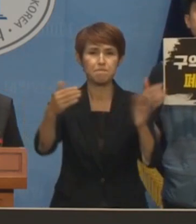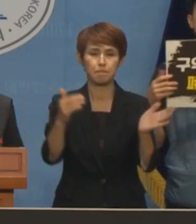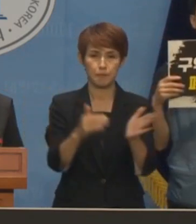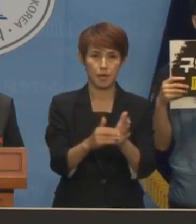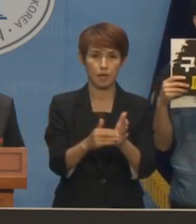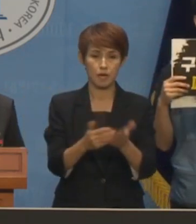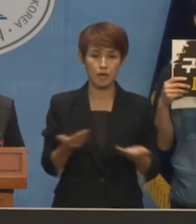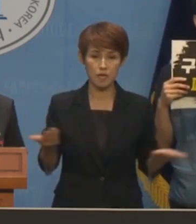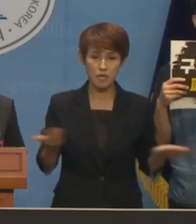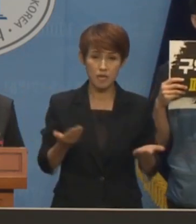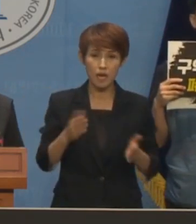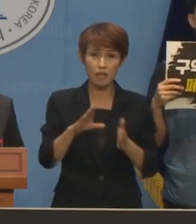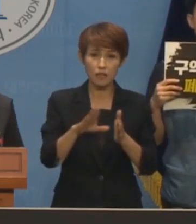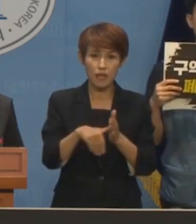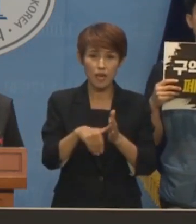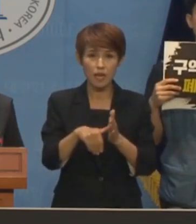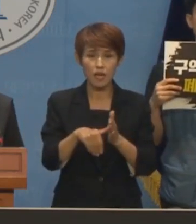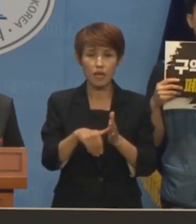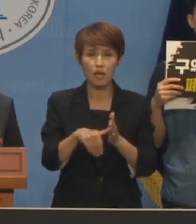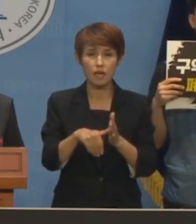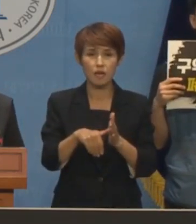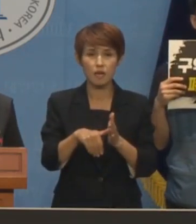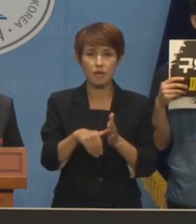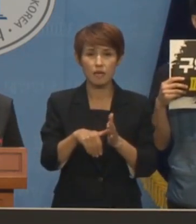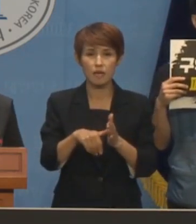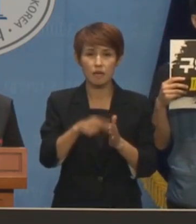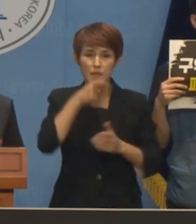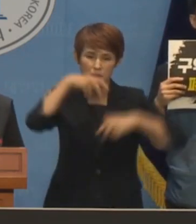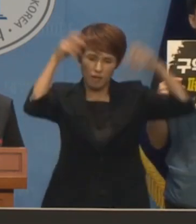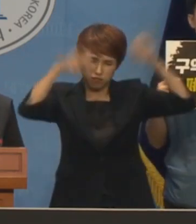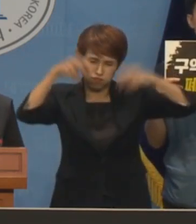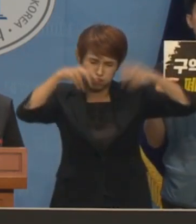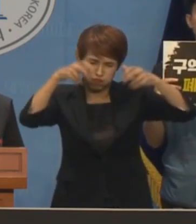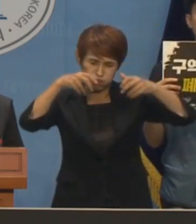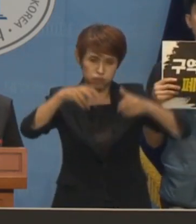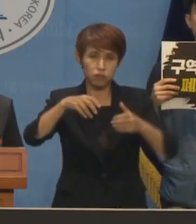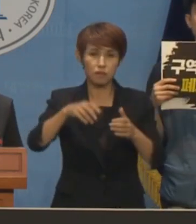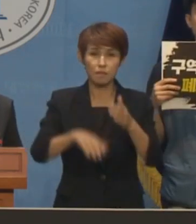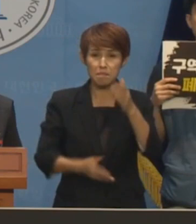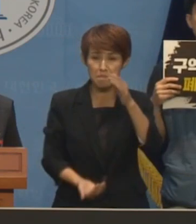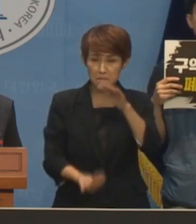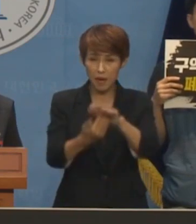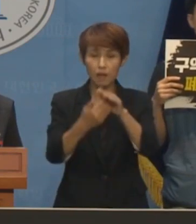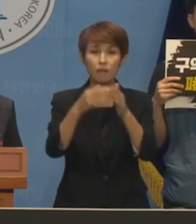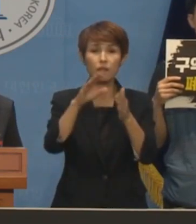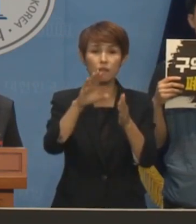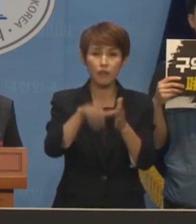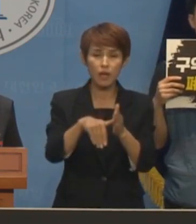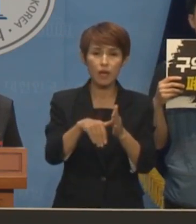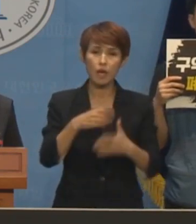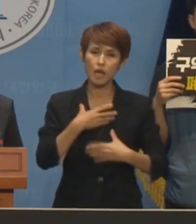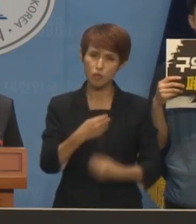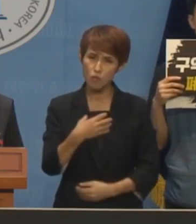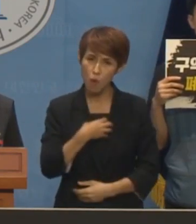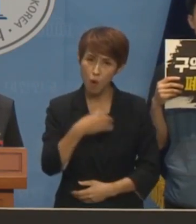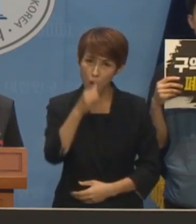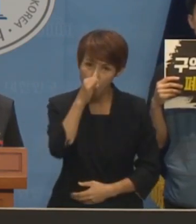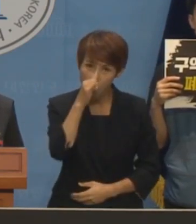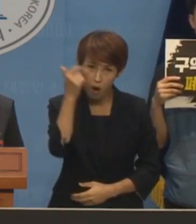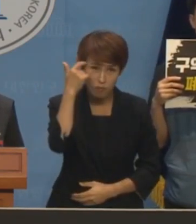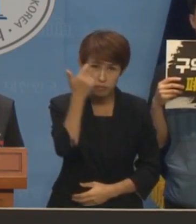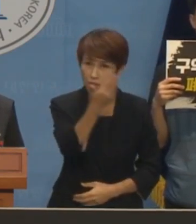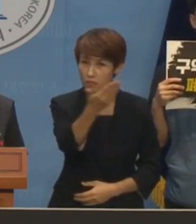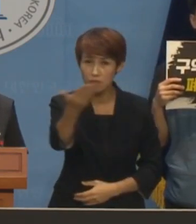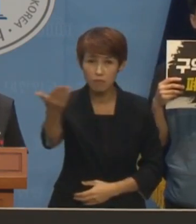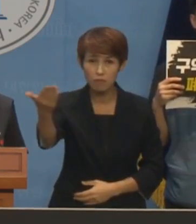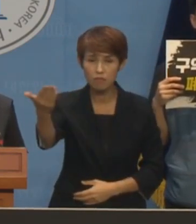근무 중 기습 집중 집중호 및 침수가 발생했을 때 안전에 대한 위협을 느낀 적이 있냐라는